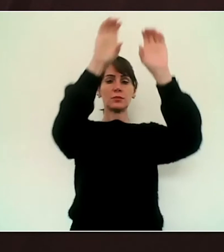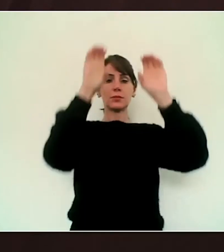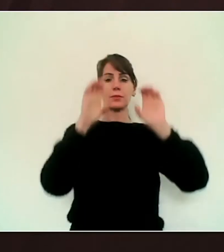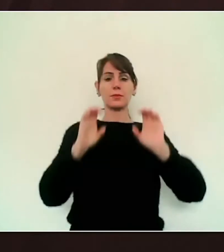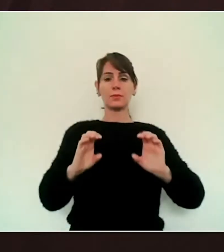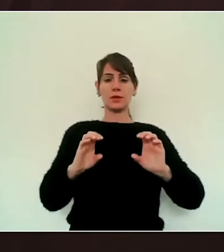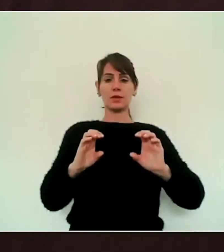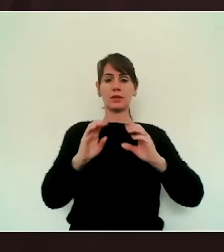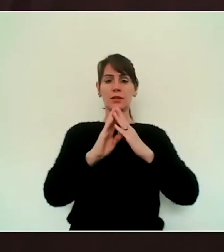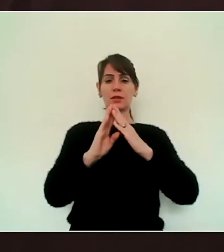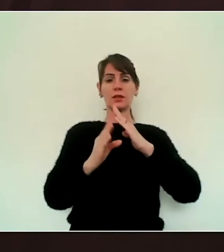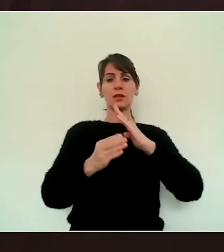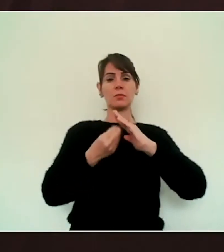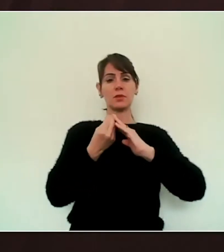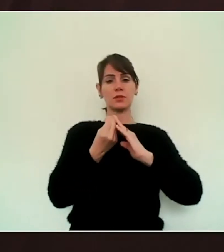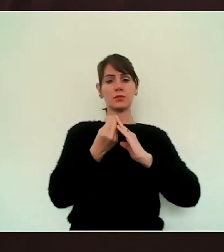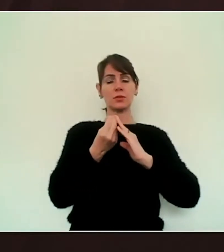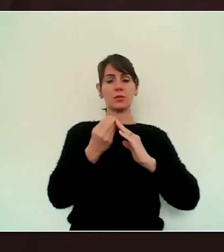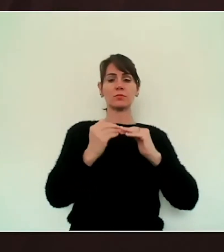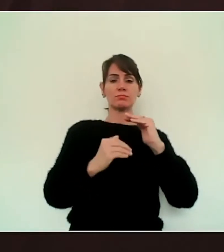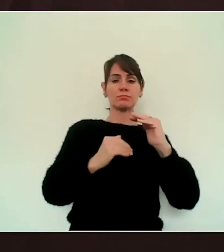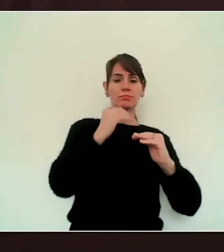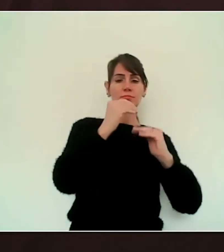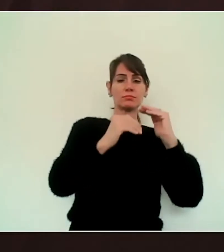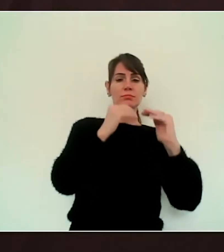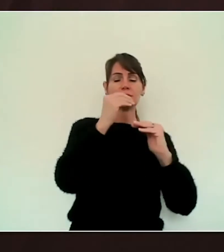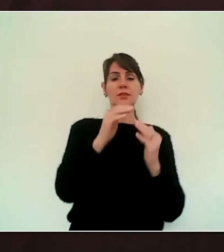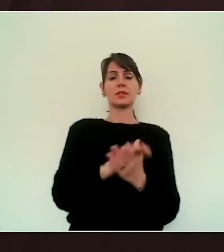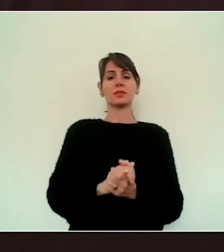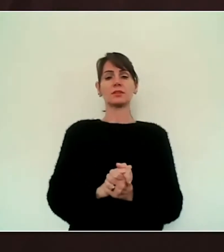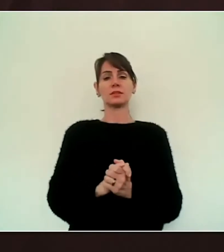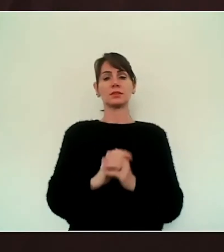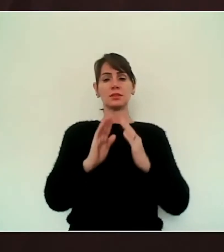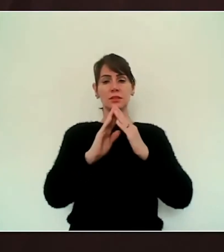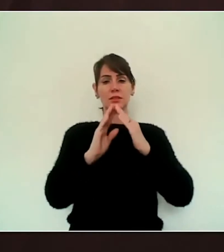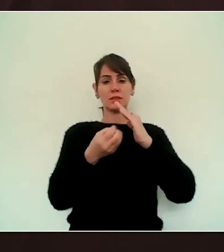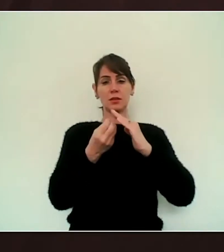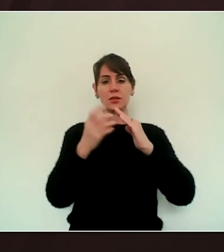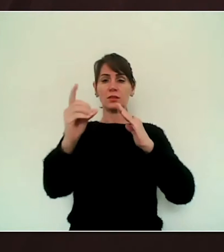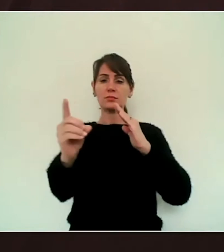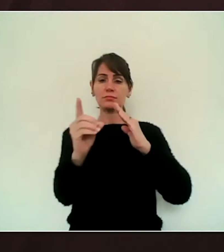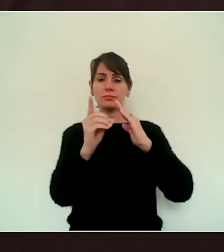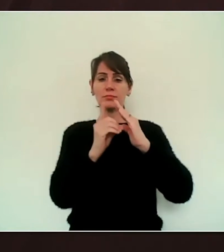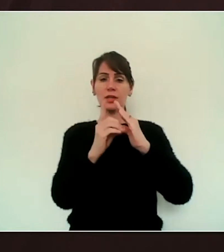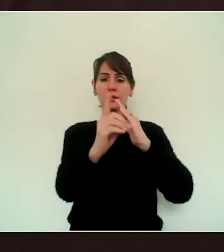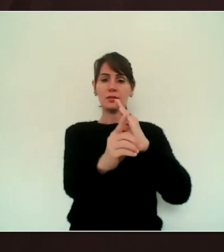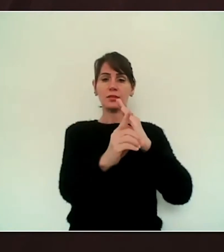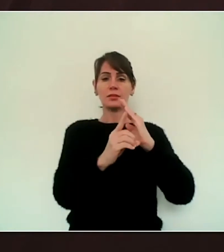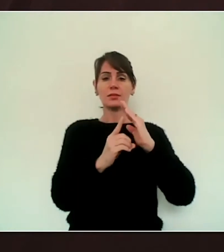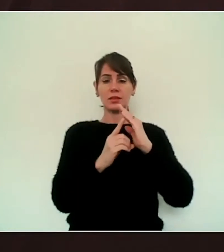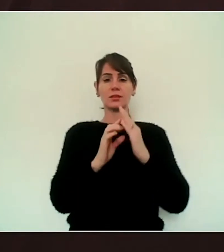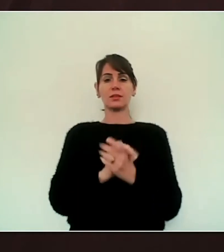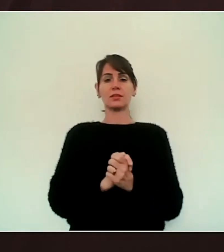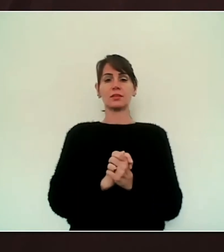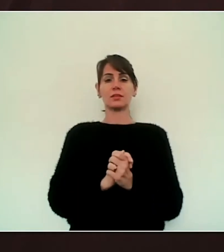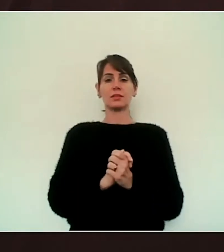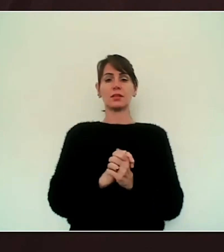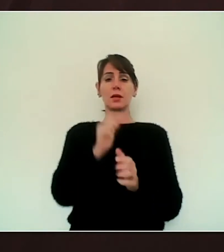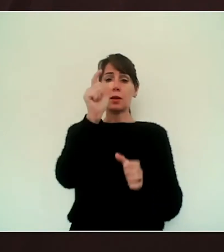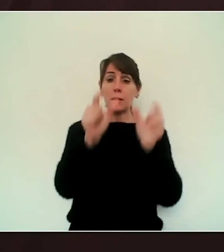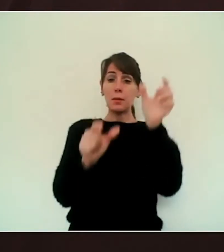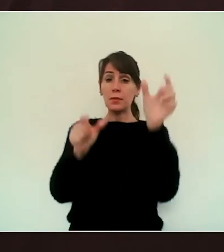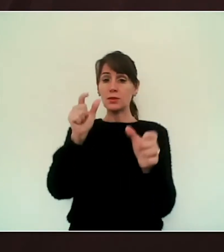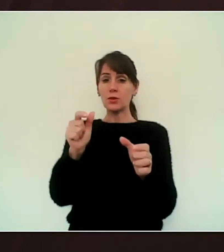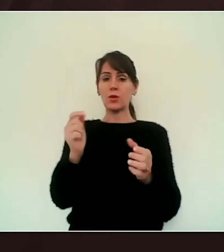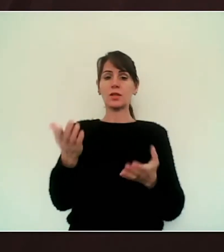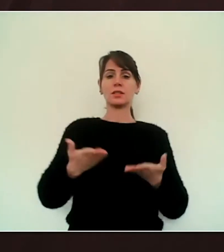pessoas entrando como materiais para edificação, é ou não é? E pessoas servindo a Deus, a inclusão de muitas pessoas para servir a